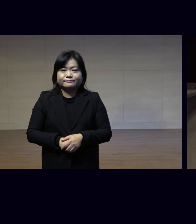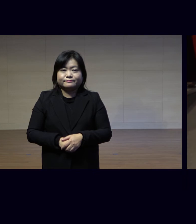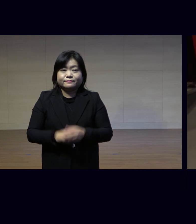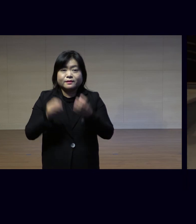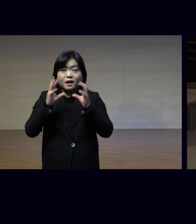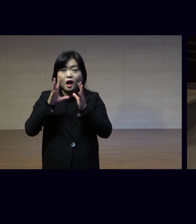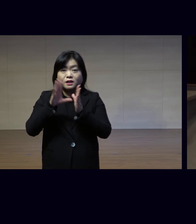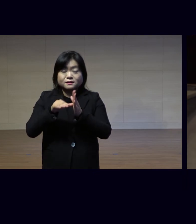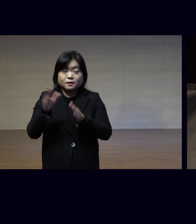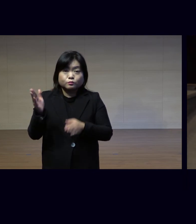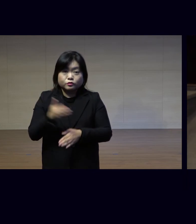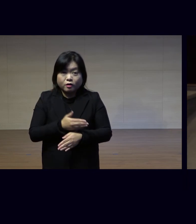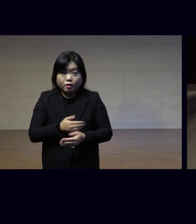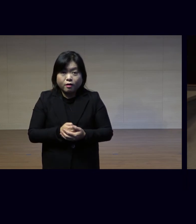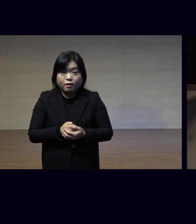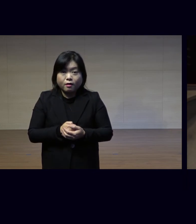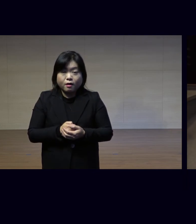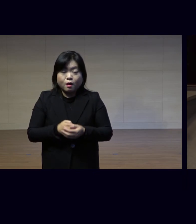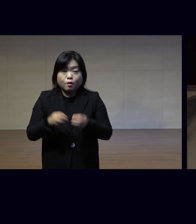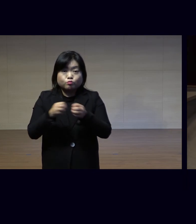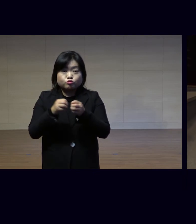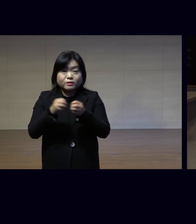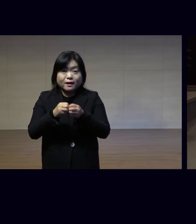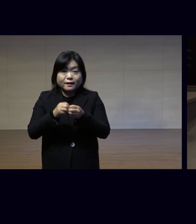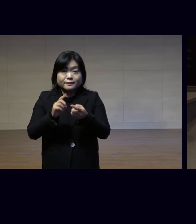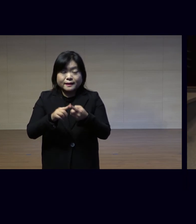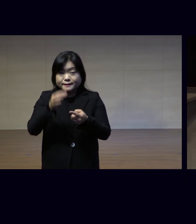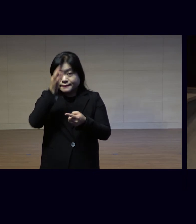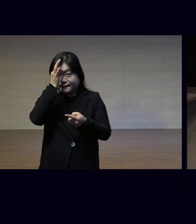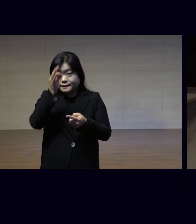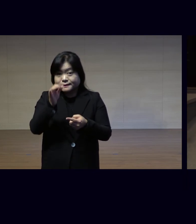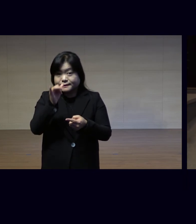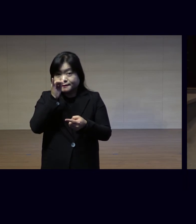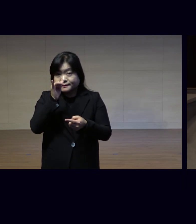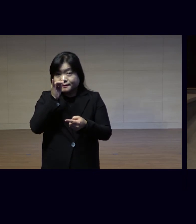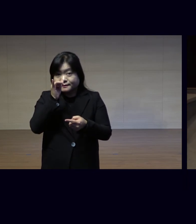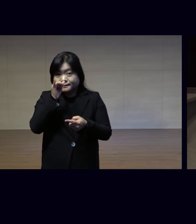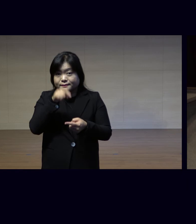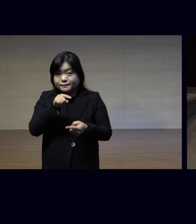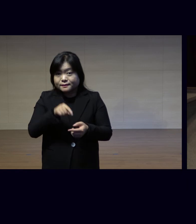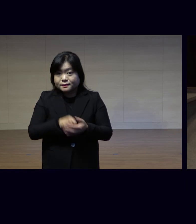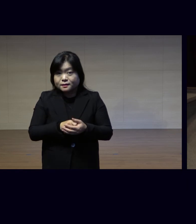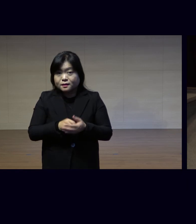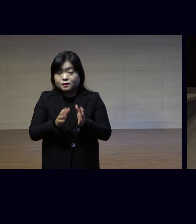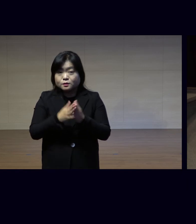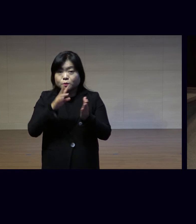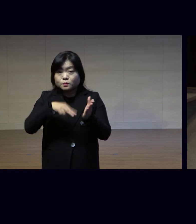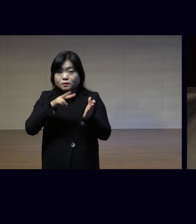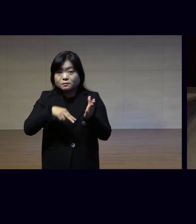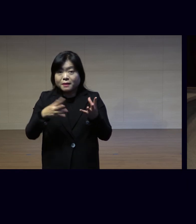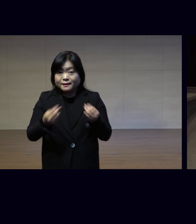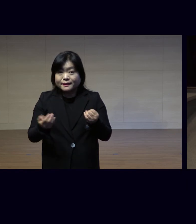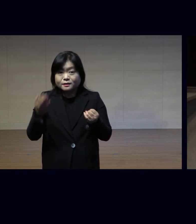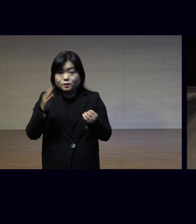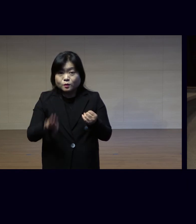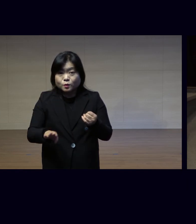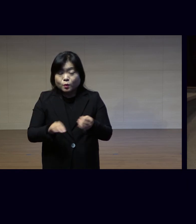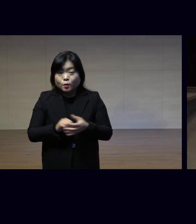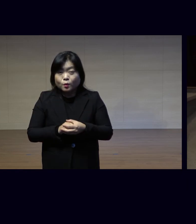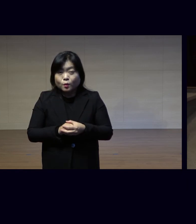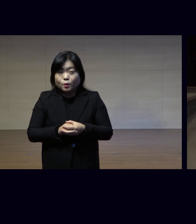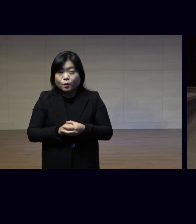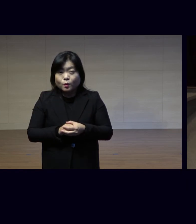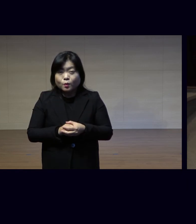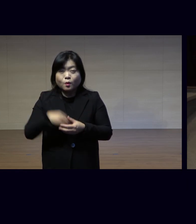어릴 때부터 문학적인 소질이 있었다든지 혹은 독서는 많이 했어도 누구의